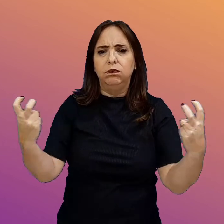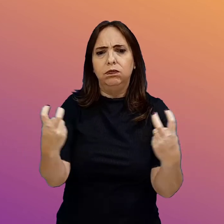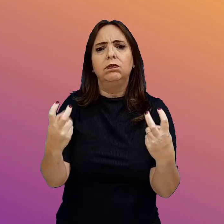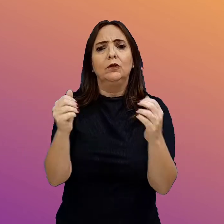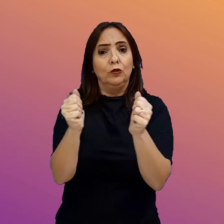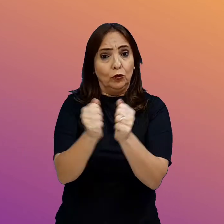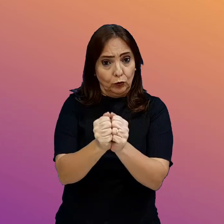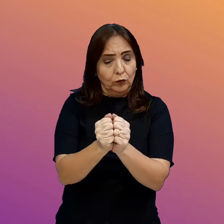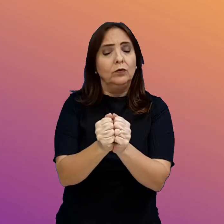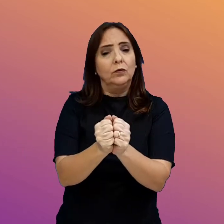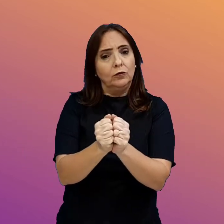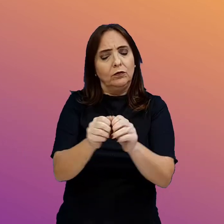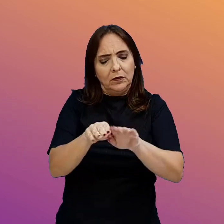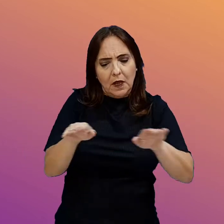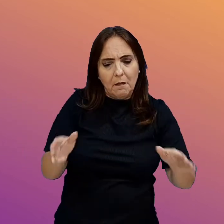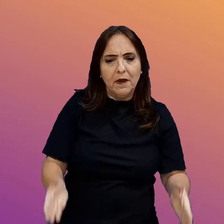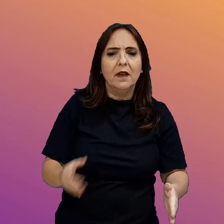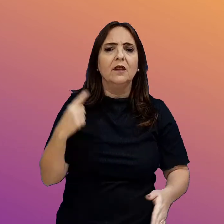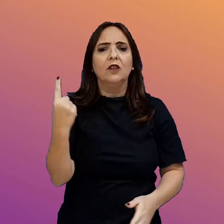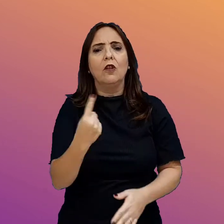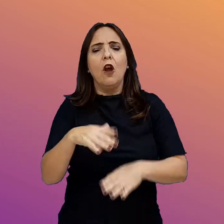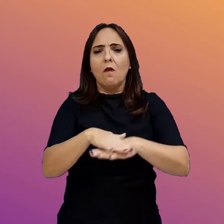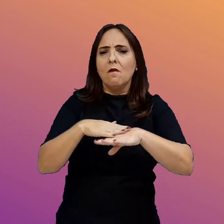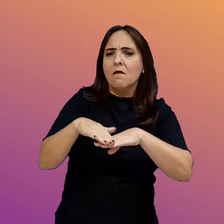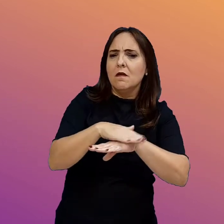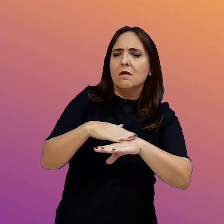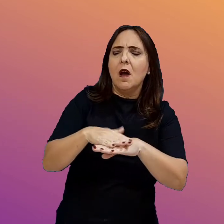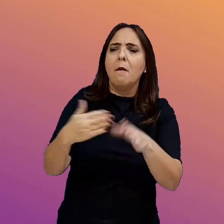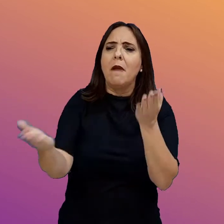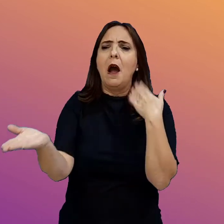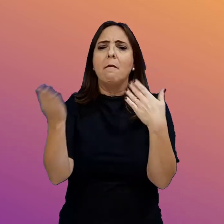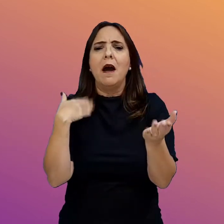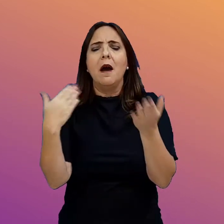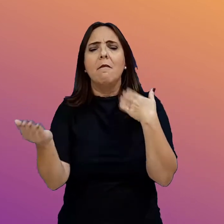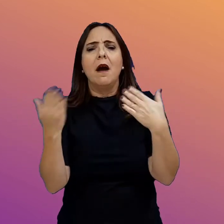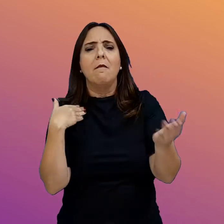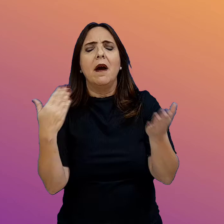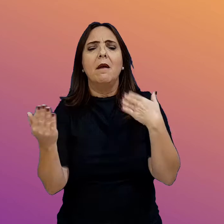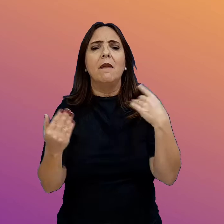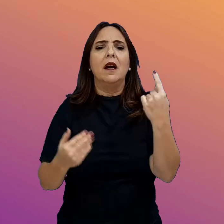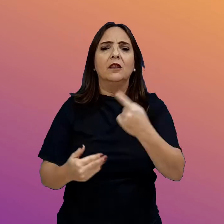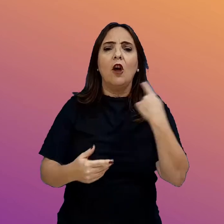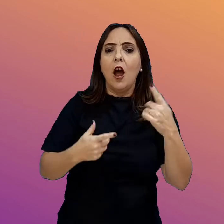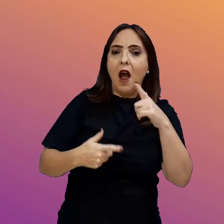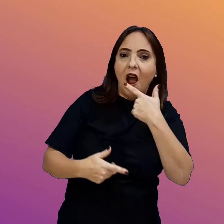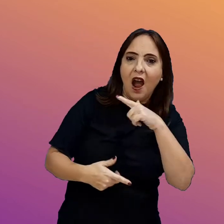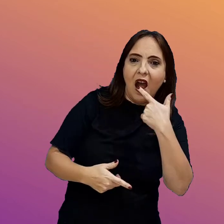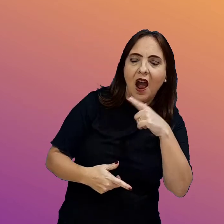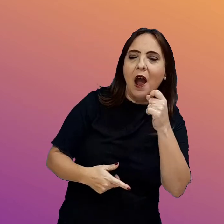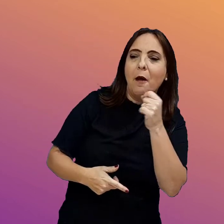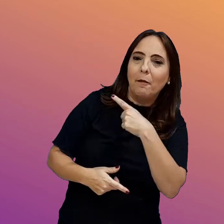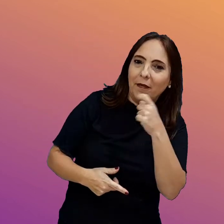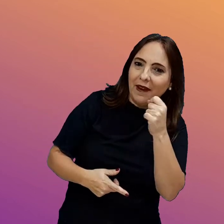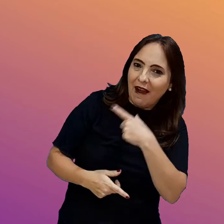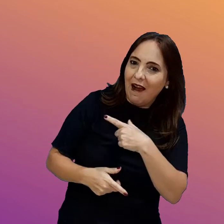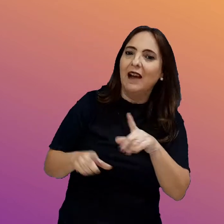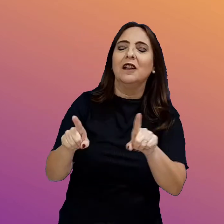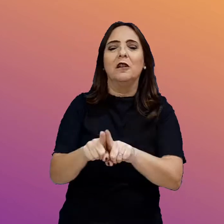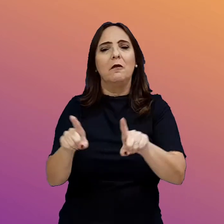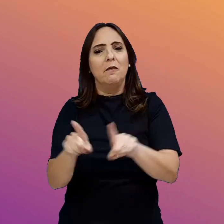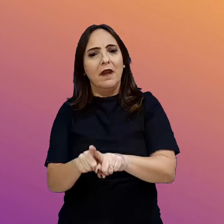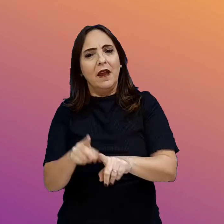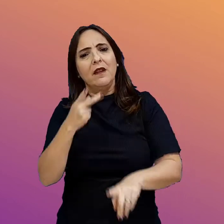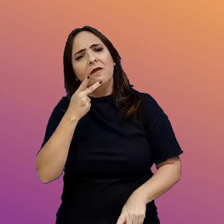e aqui a gente conversa sobre tudo, a gente ri, a gente conta piada, a gente fala